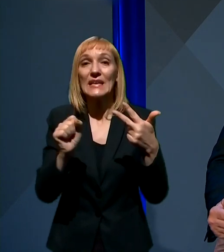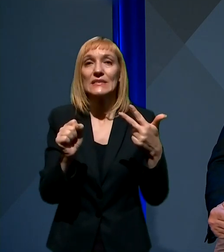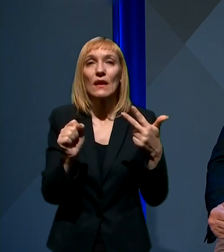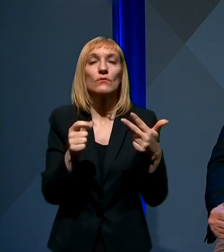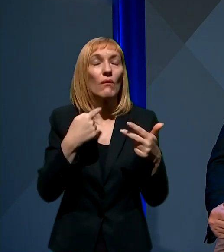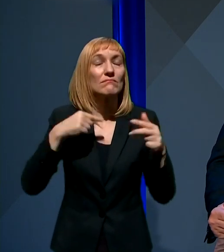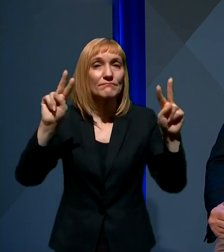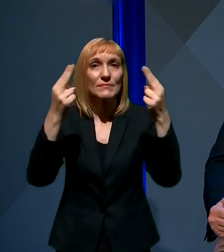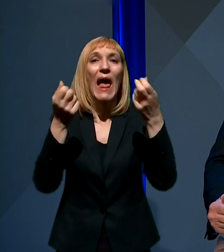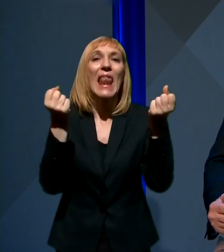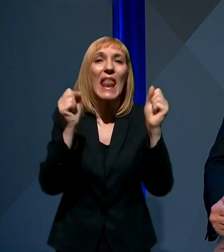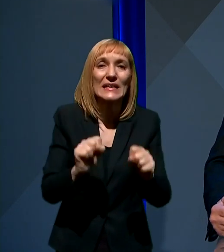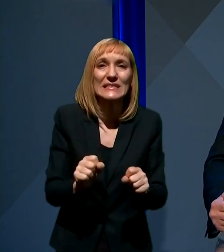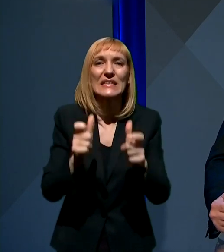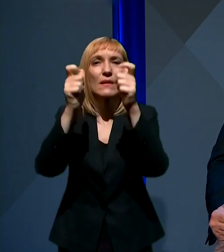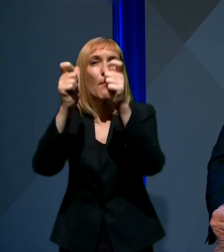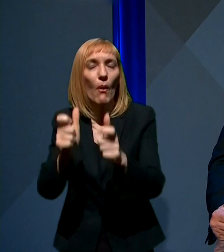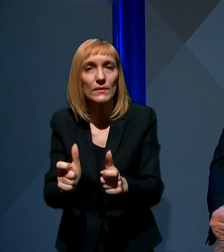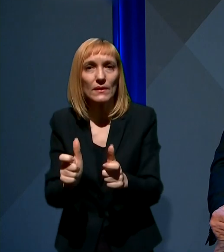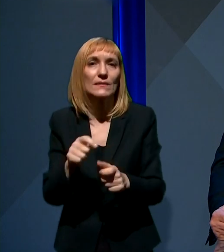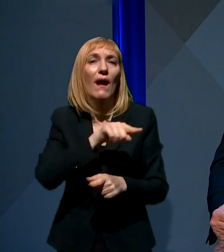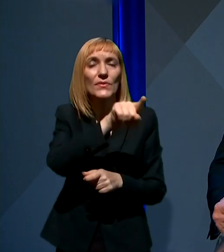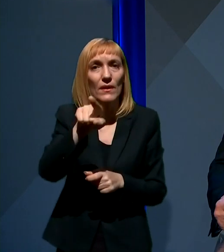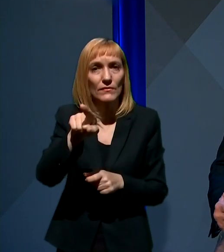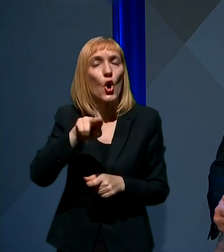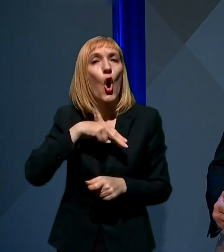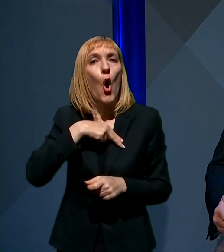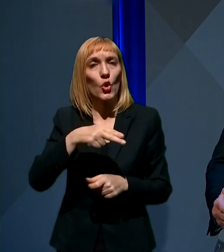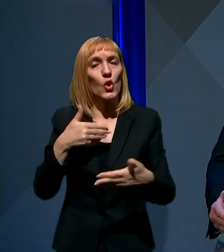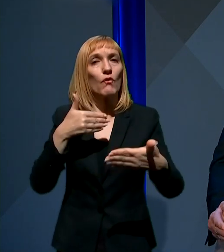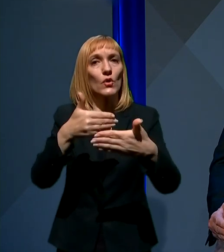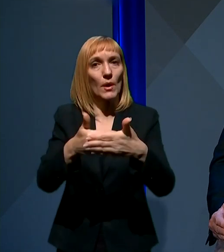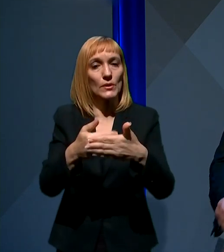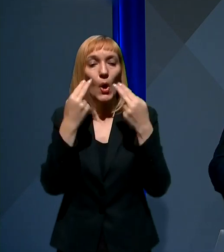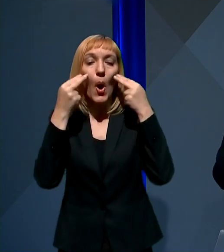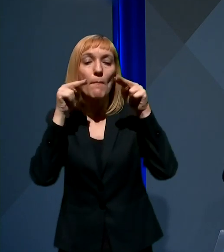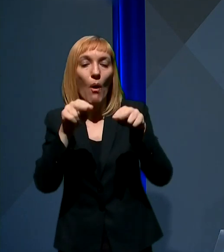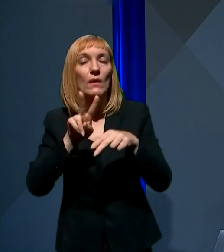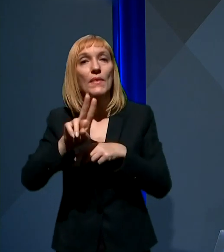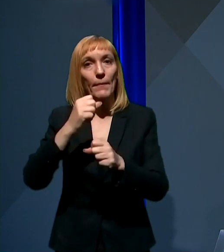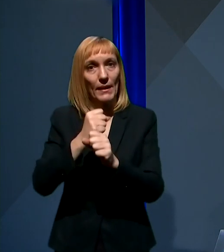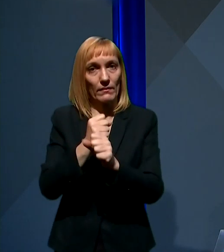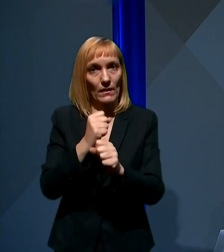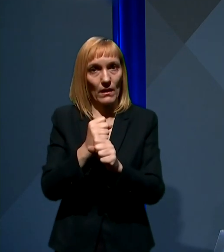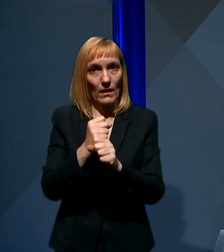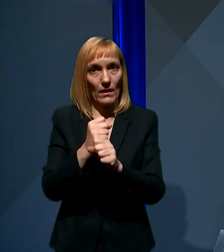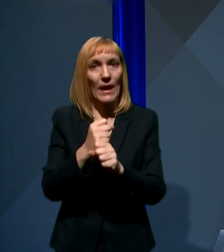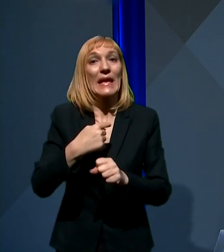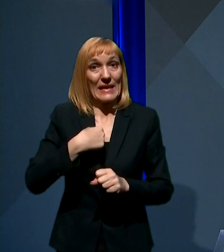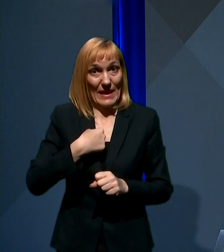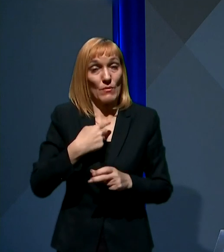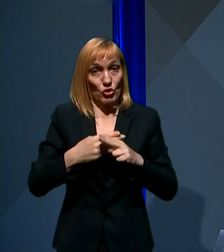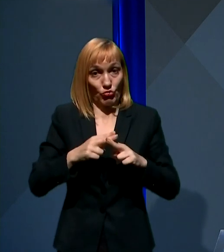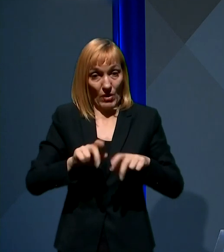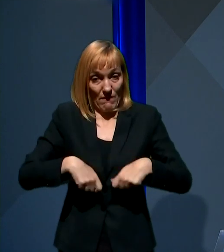podjetnike, lastnike, da odgovorno pristopijo k pogledu naprej, kajti zagotavljamo jim,